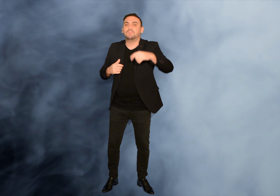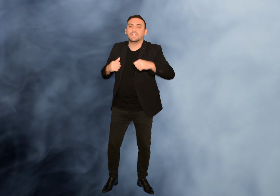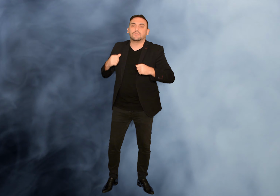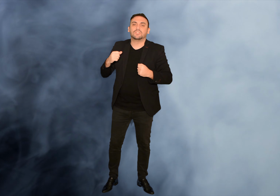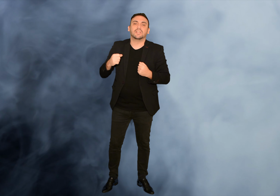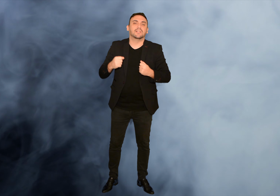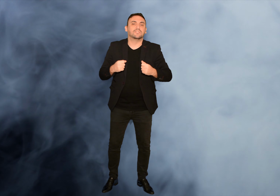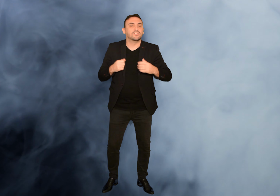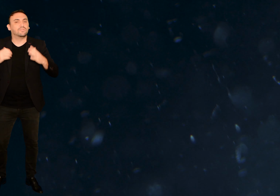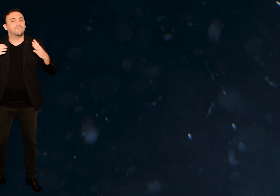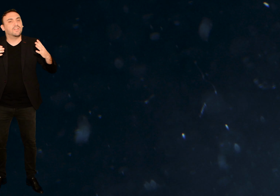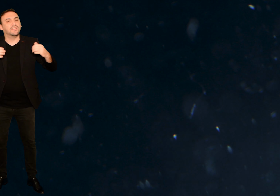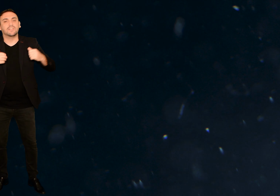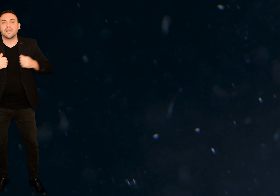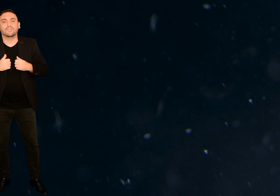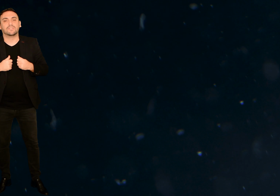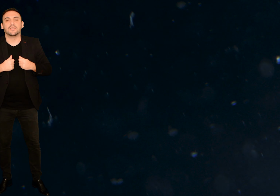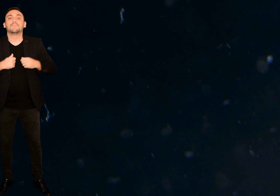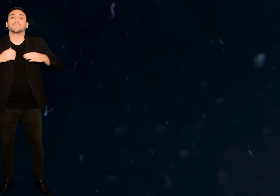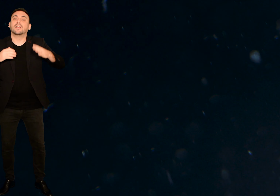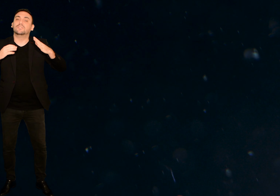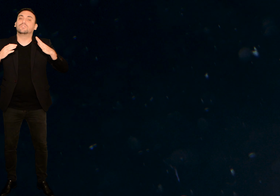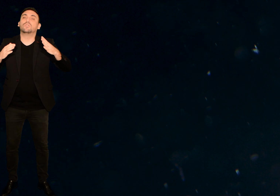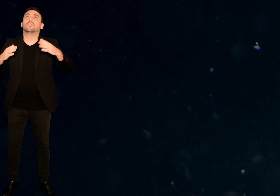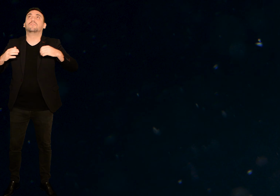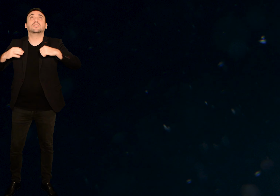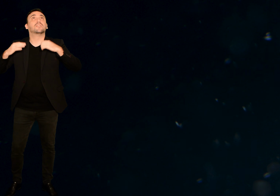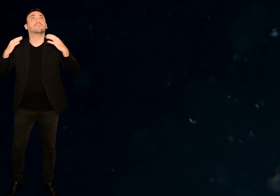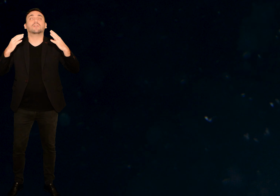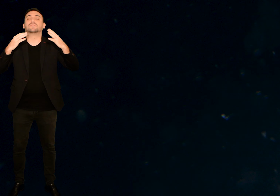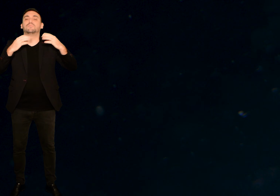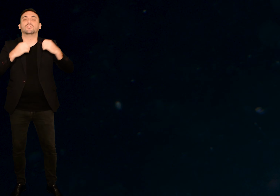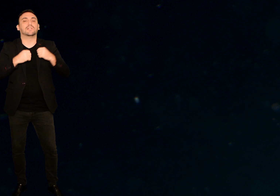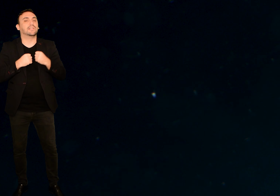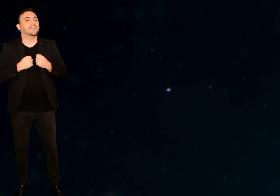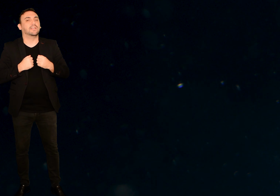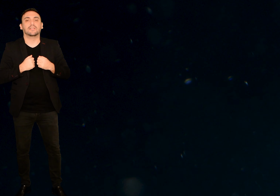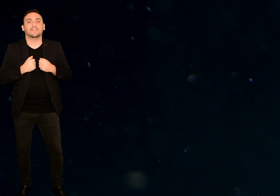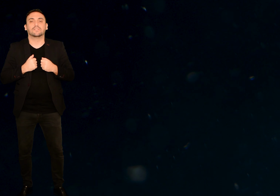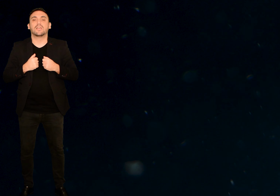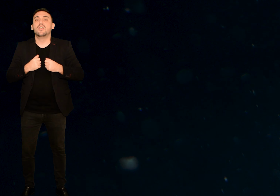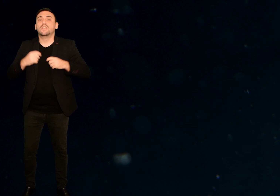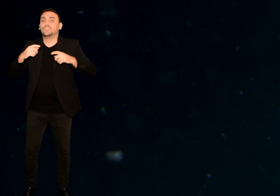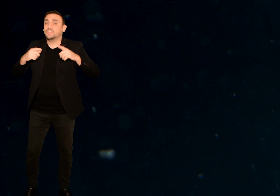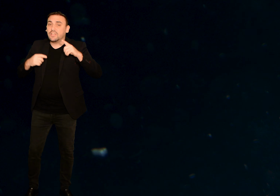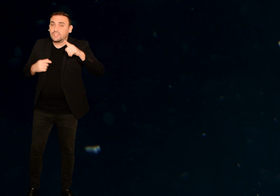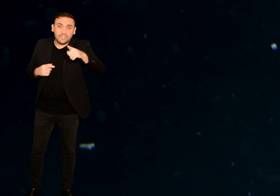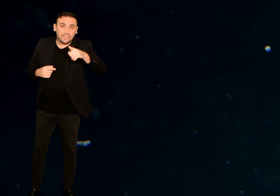pentru ce să-ți dupăr din dragoste De-azi încolo viața vreau să-mi-o trăiesc Și de ce și